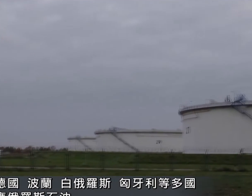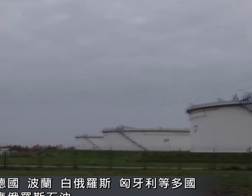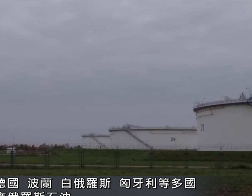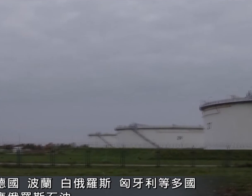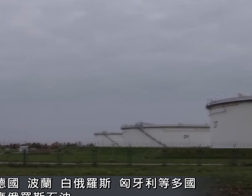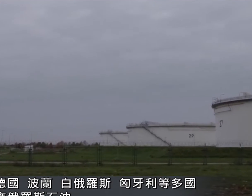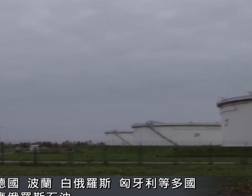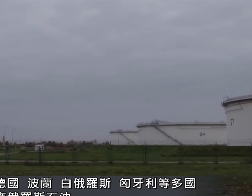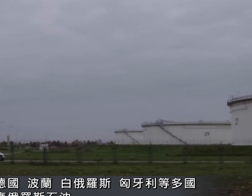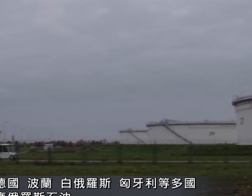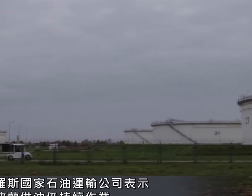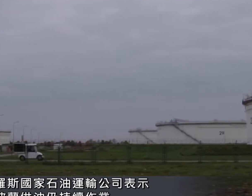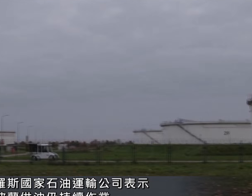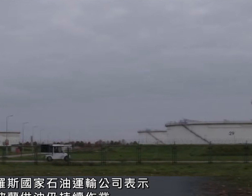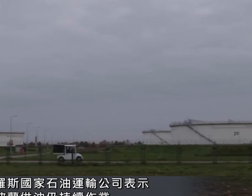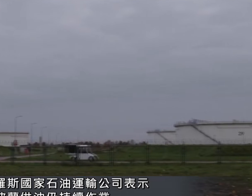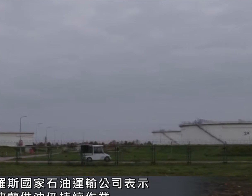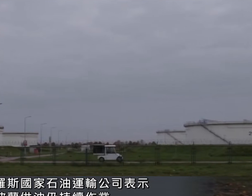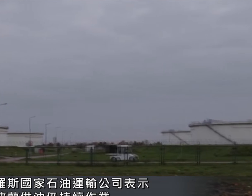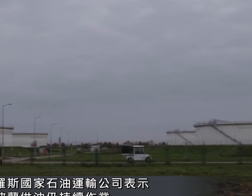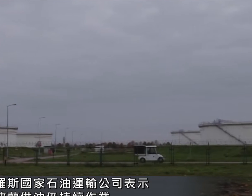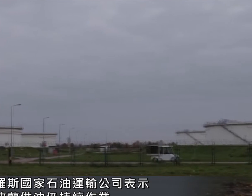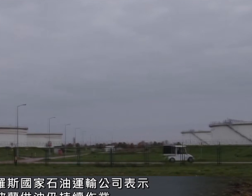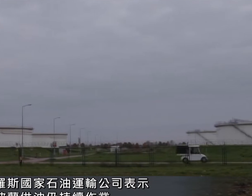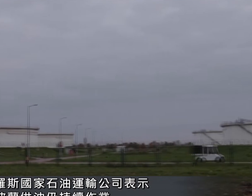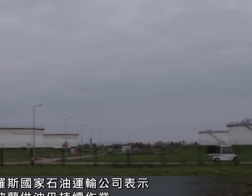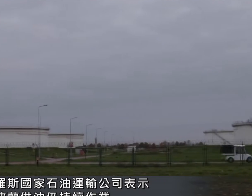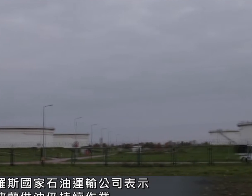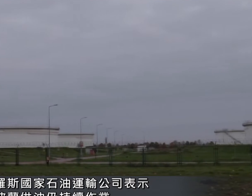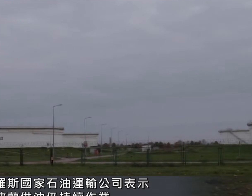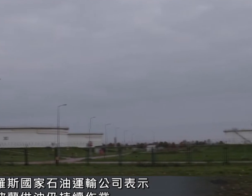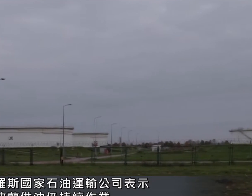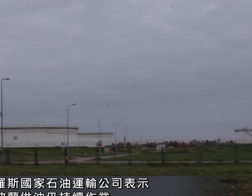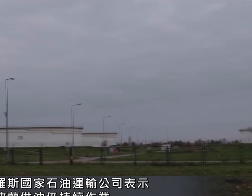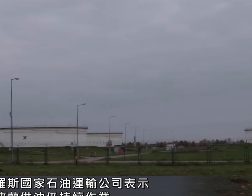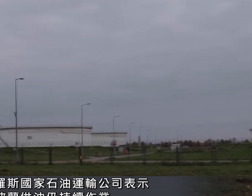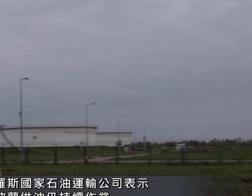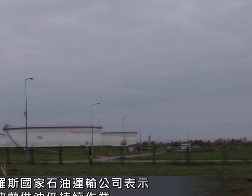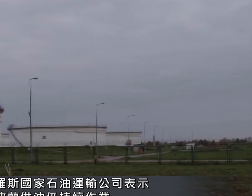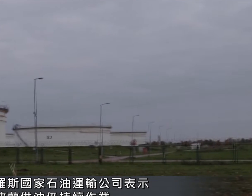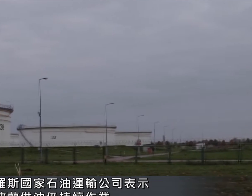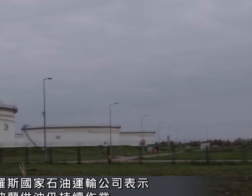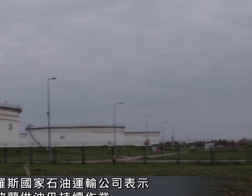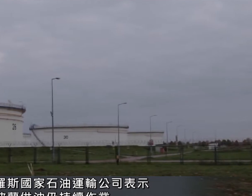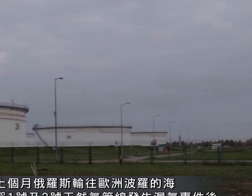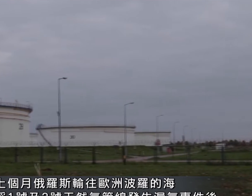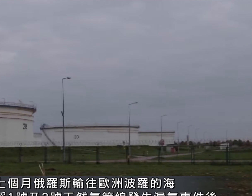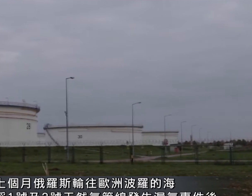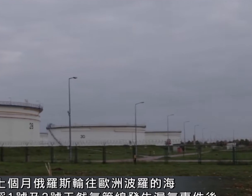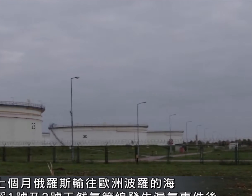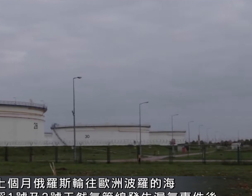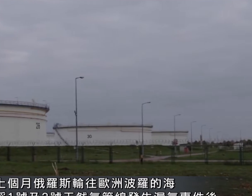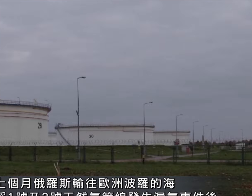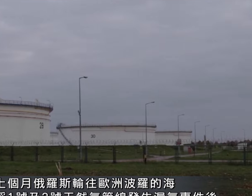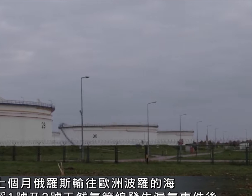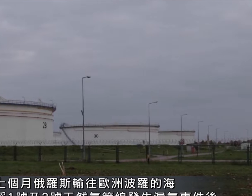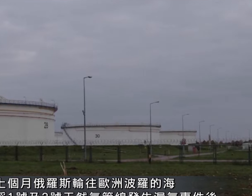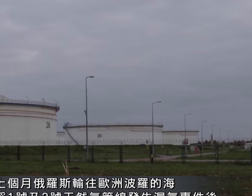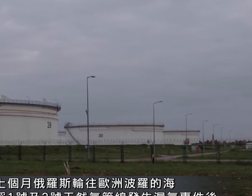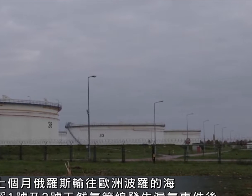俄罗斯石油。俄罗斯国家石油运输公司表示，向波兰供油仍持续作业。自上个月，俄罗斯输往欧洲波罗的海